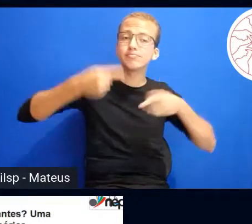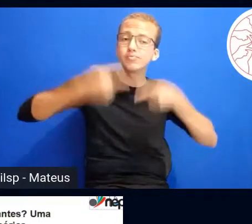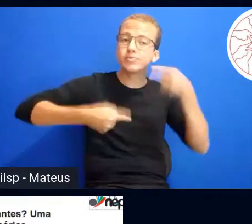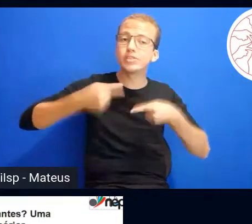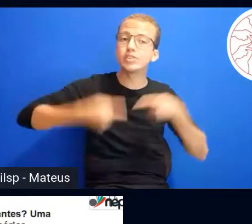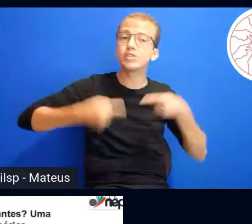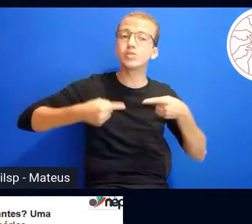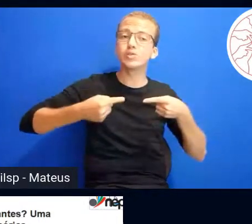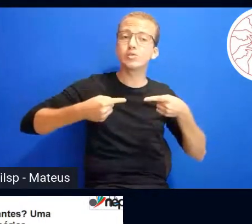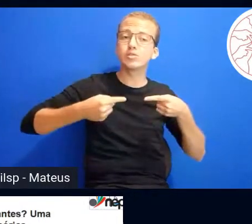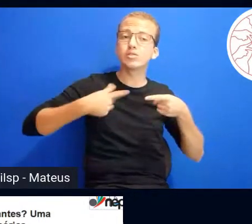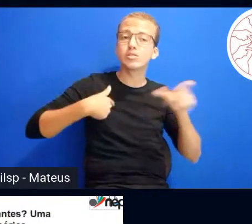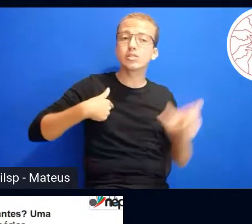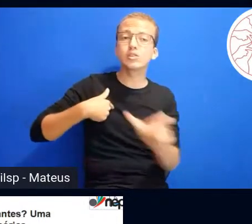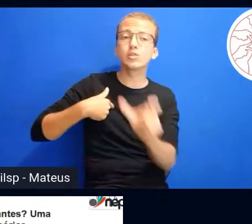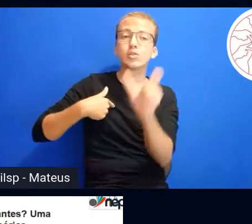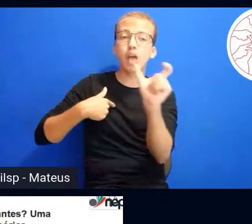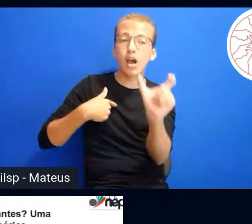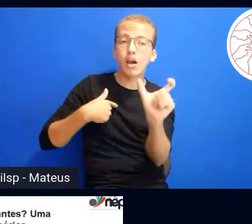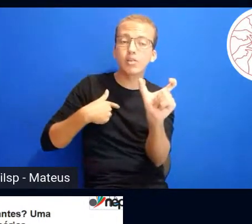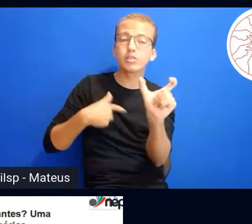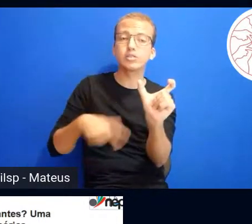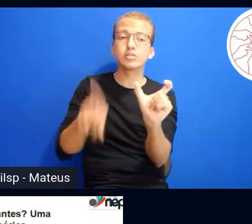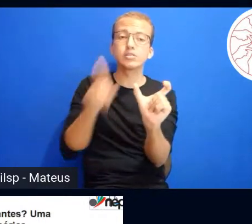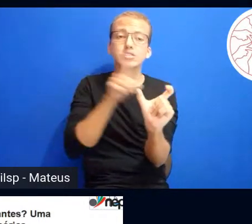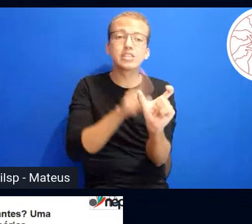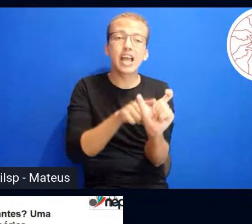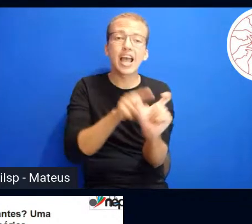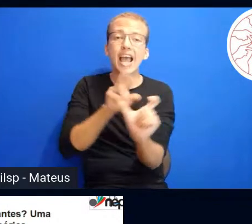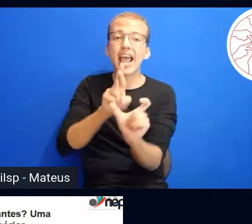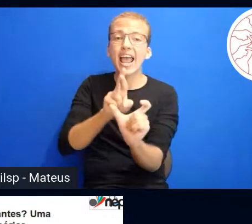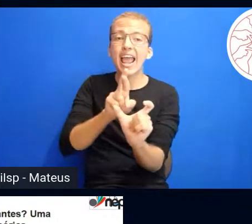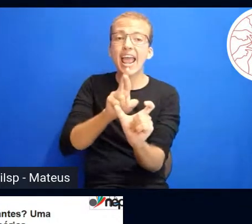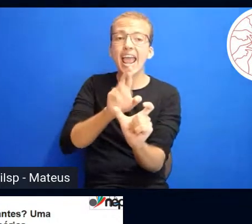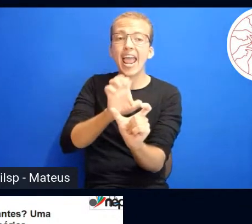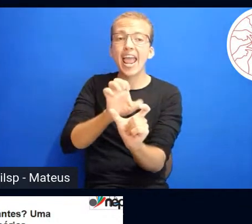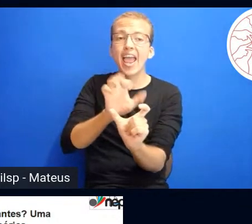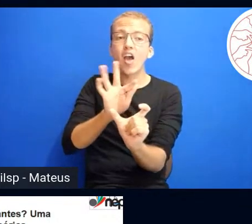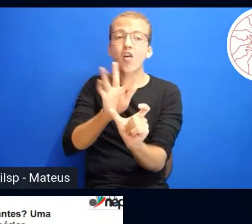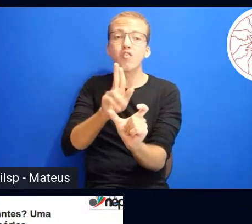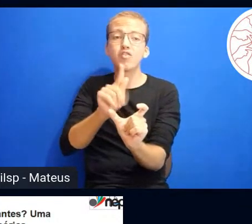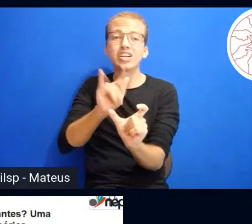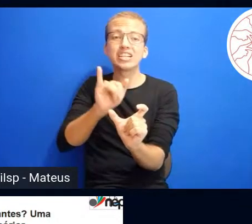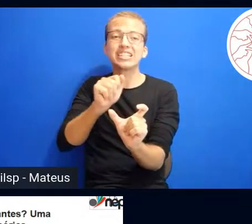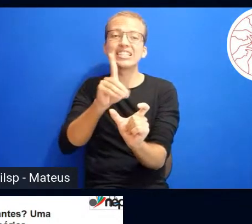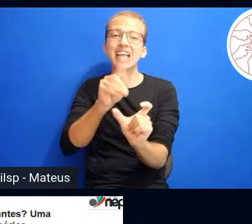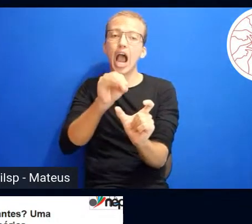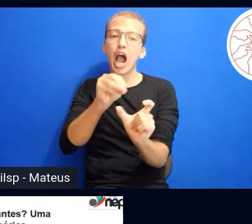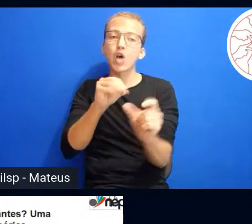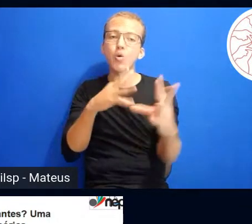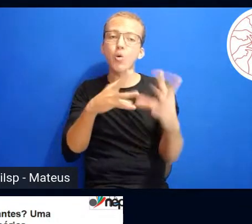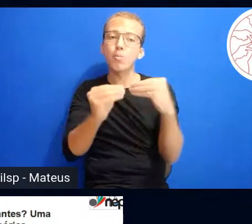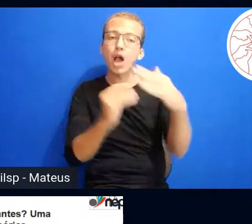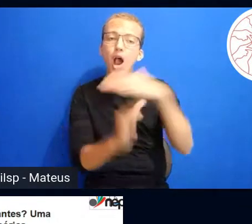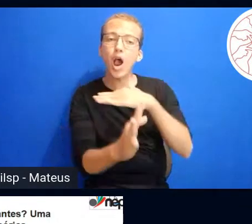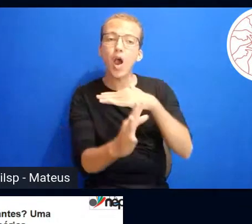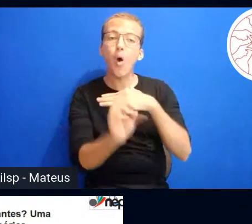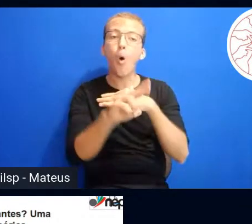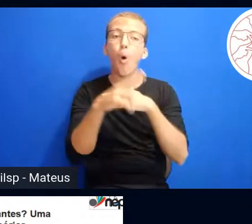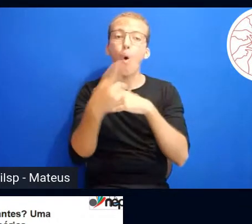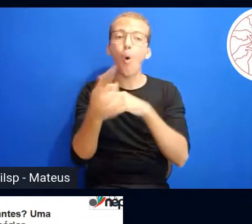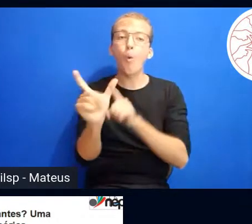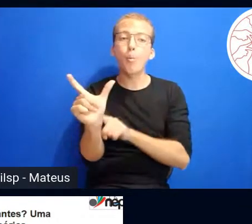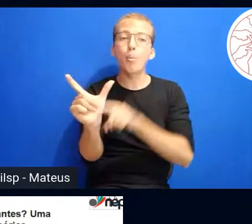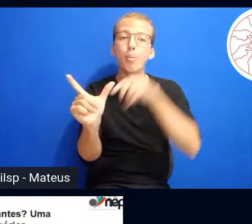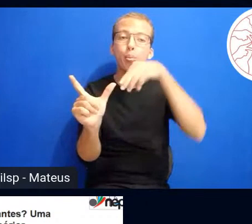nomenclatura, né? seriam refugiados ou migrantes. Eh, existem várias vertentes